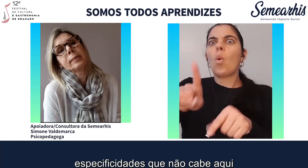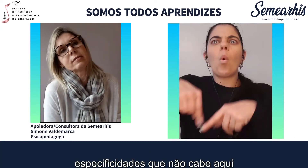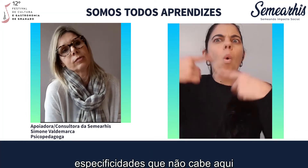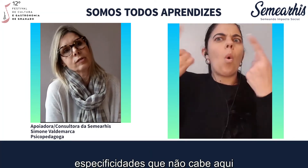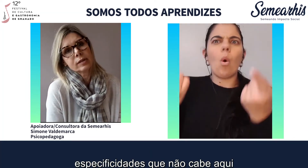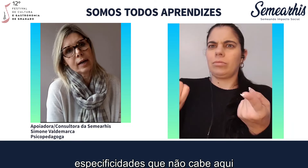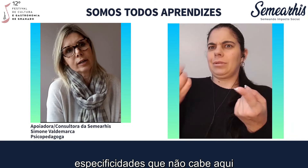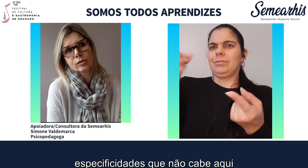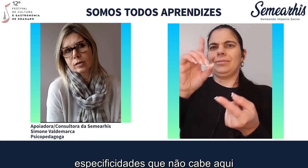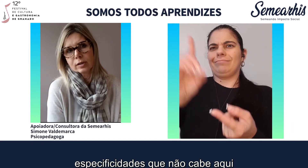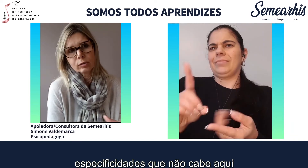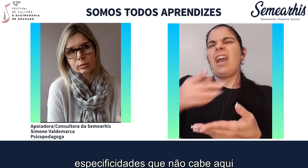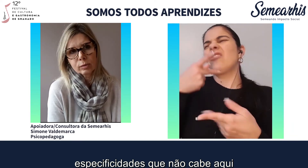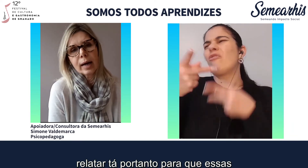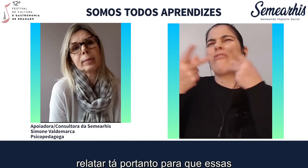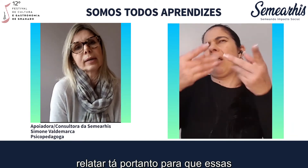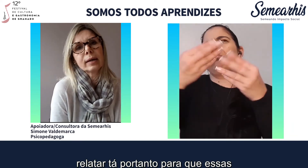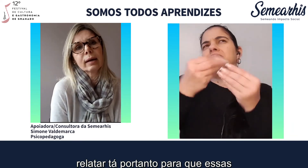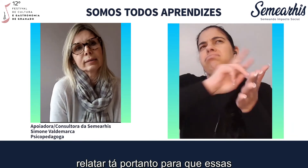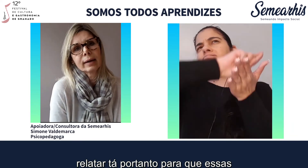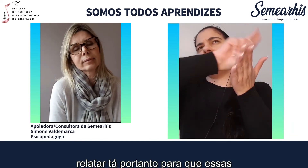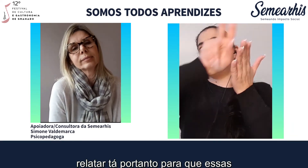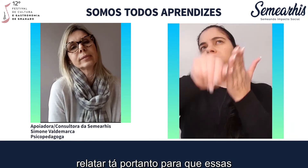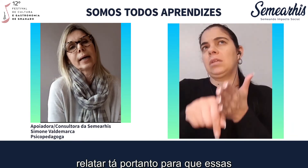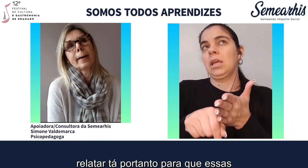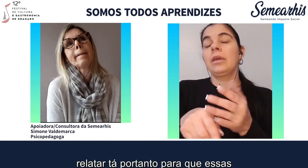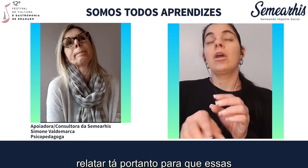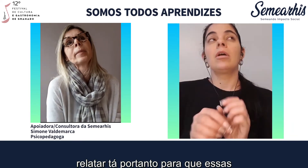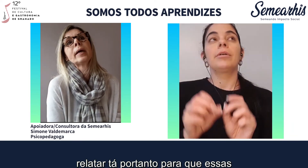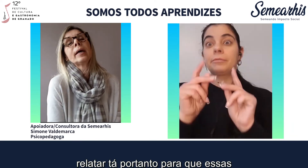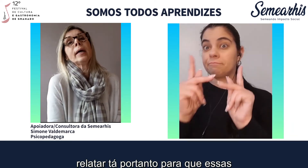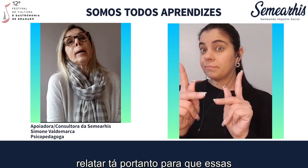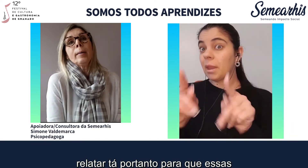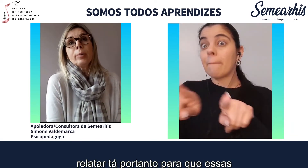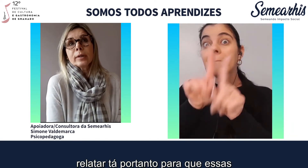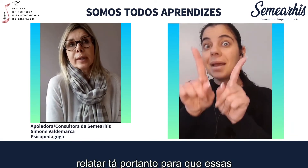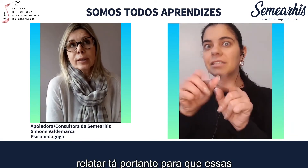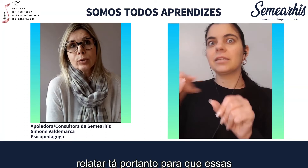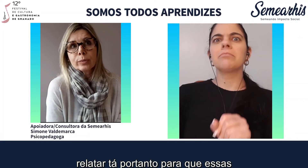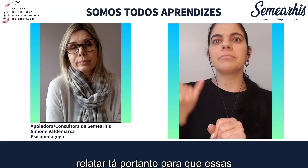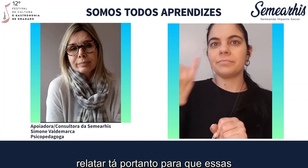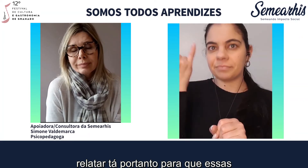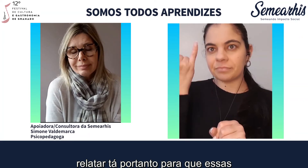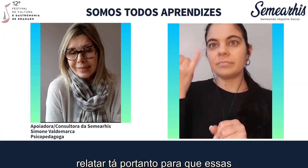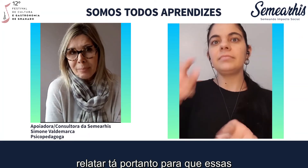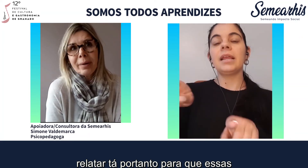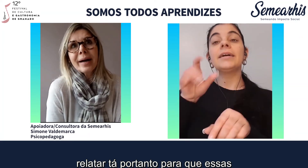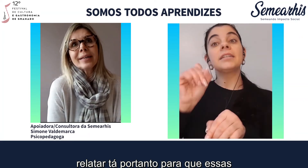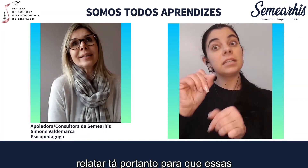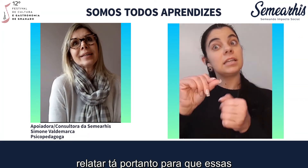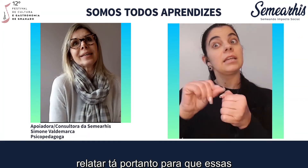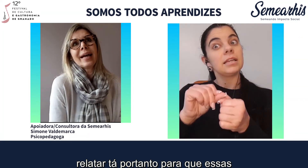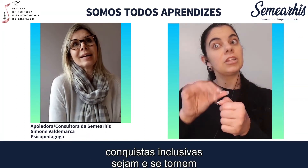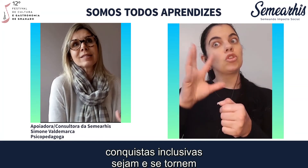outras especificidades que não cabe aqui relatar, tá? Portanto,